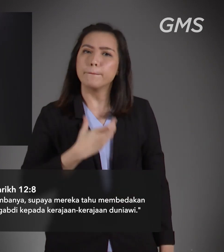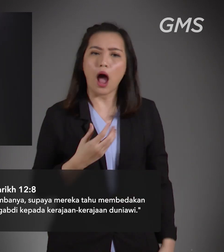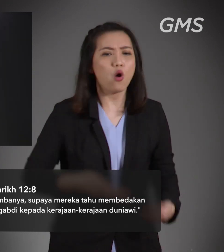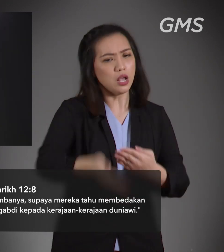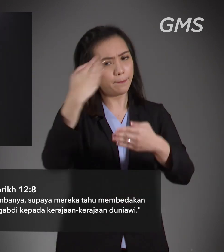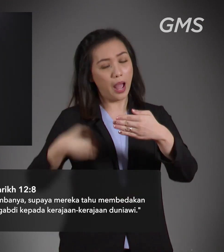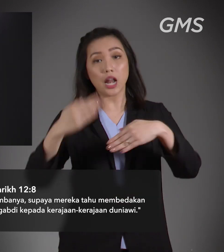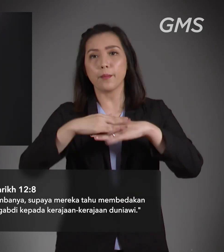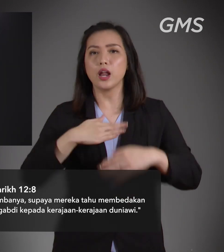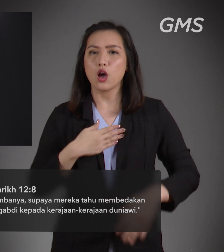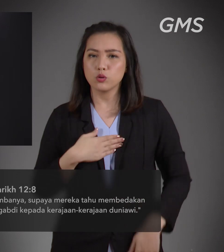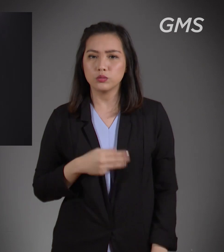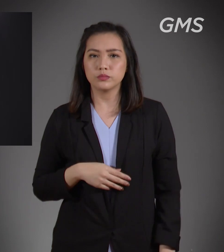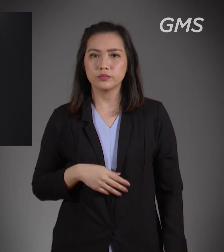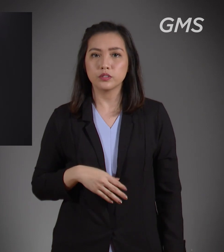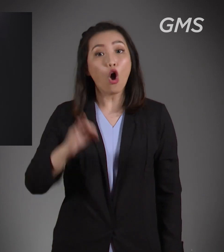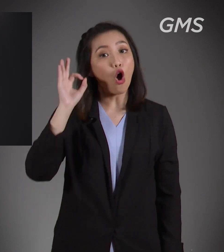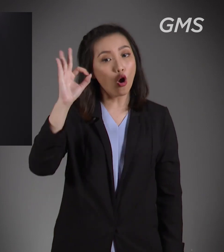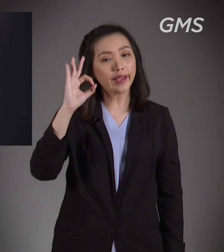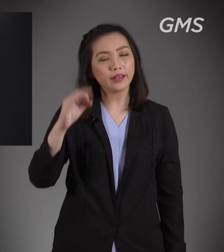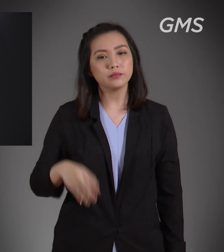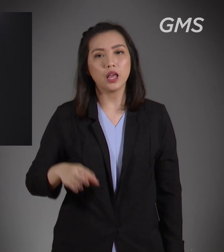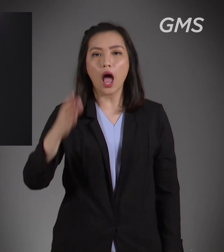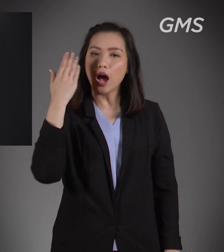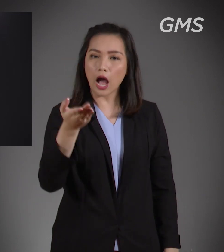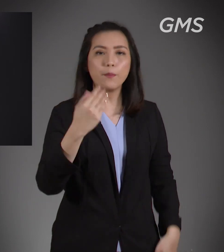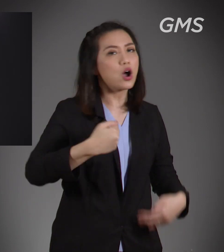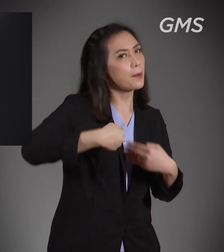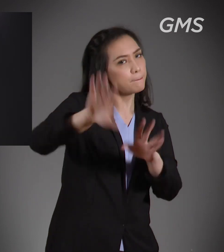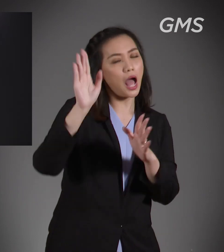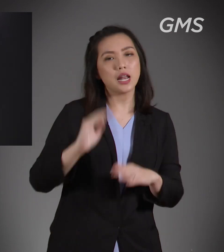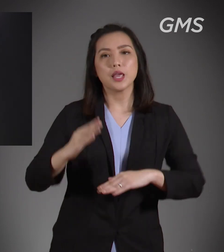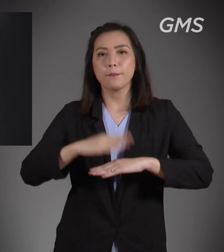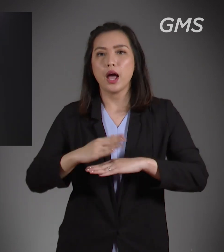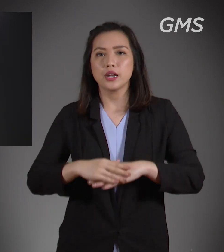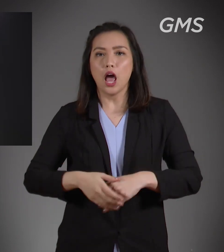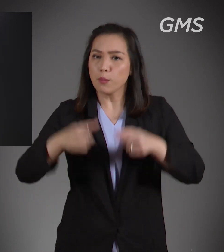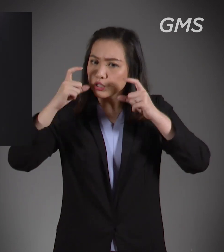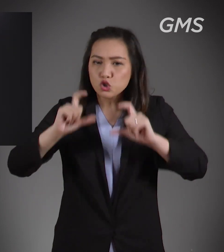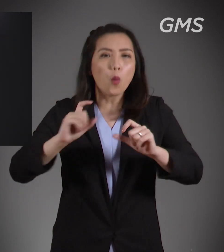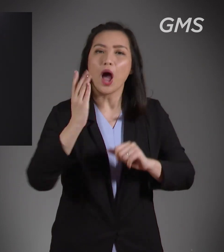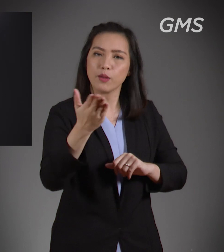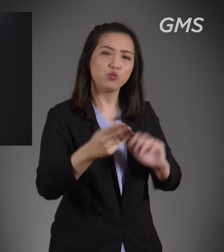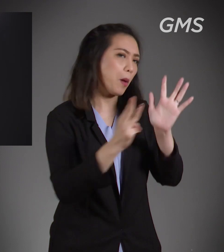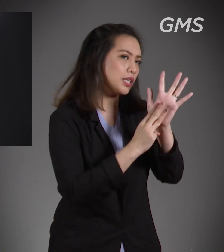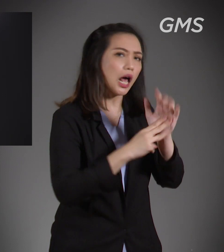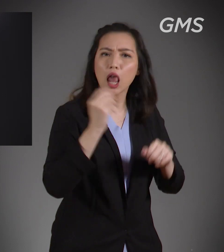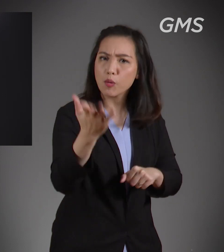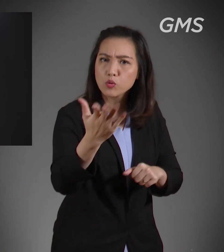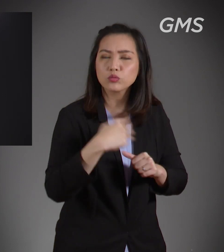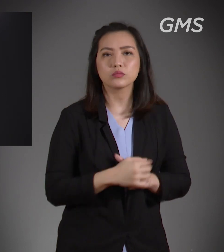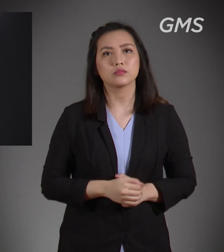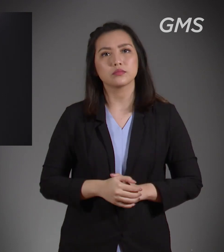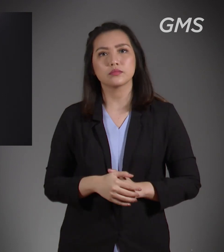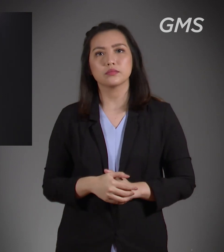dunia. Kadang-kadang kita pikir ya sebagai orang Kristen anak Tuhan. Kalau kita gak punya Alkitab, waduh hidup ini akan payah deh. Saya bisa bayangkan kalau saya